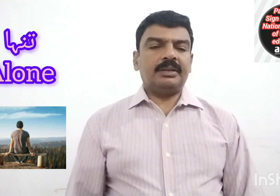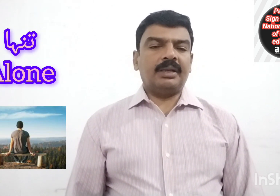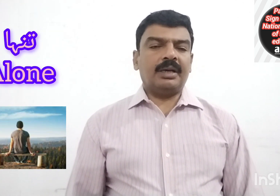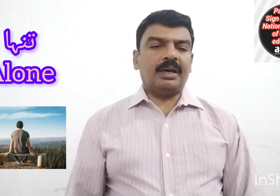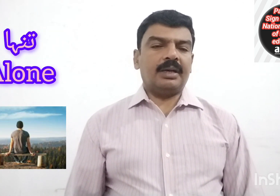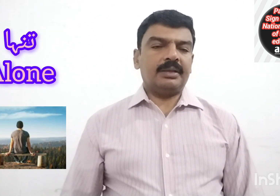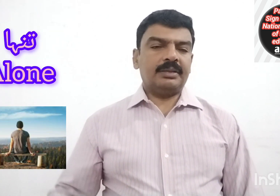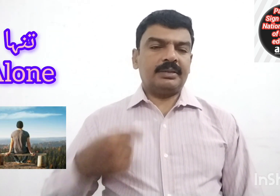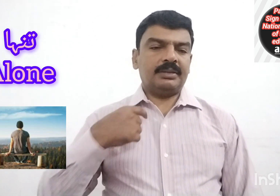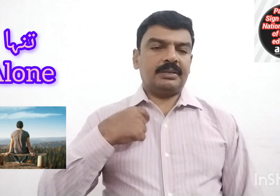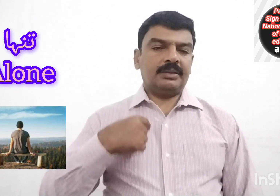तन्हा,